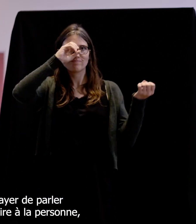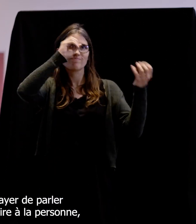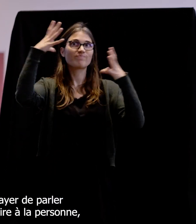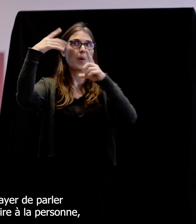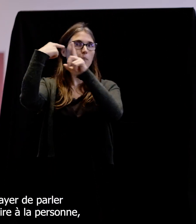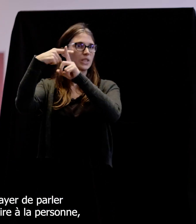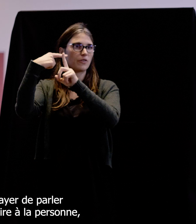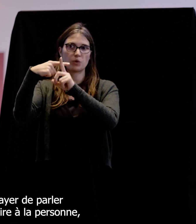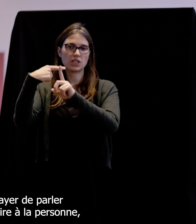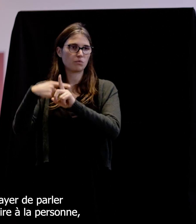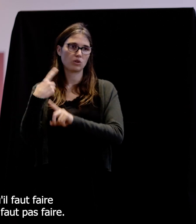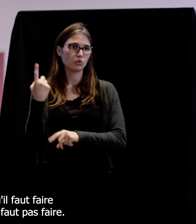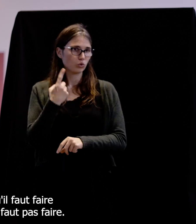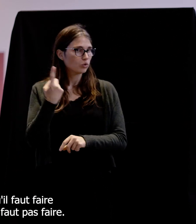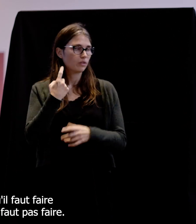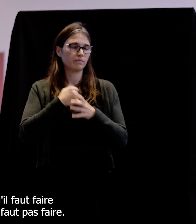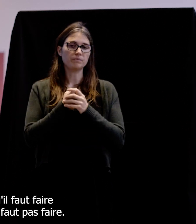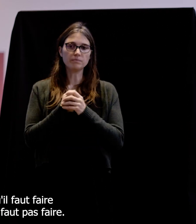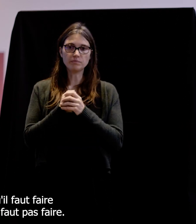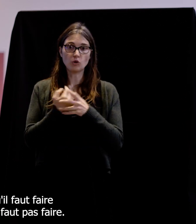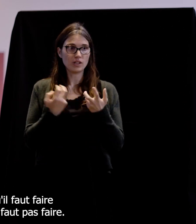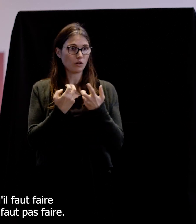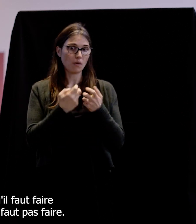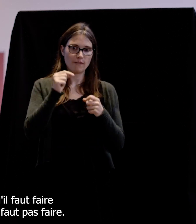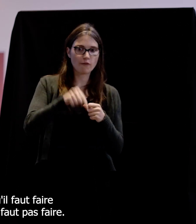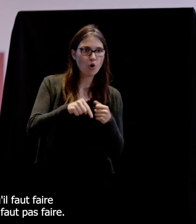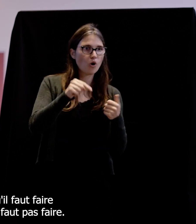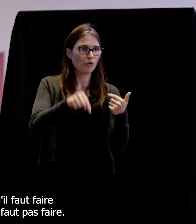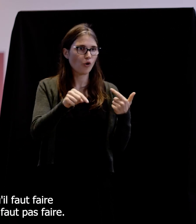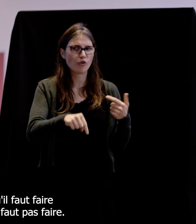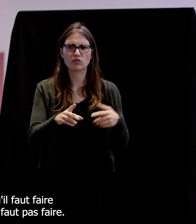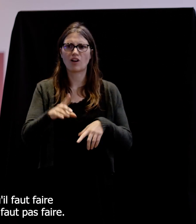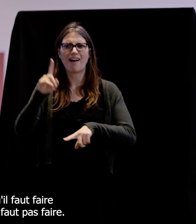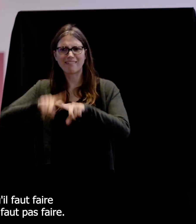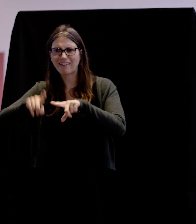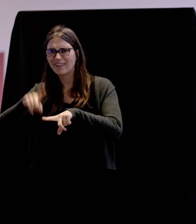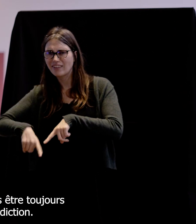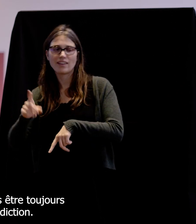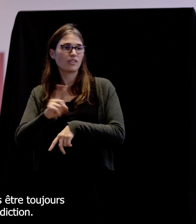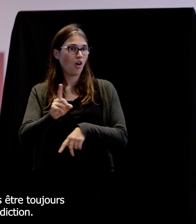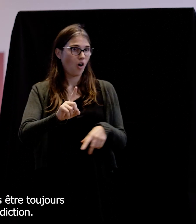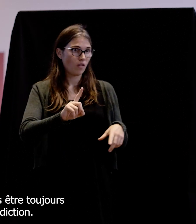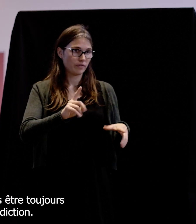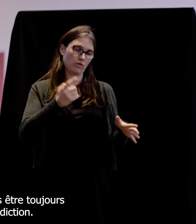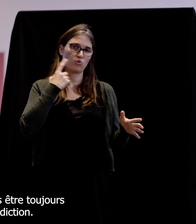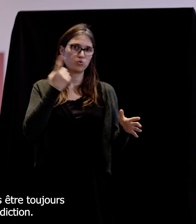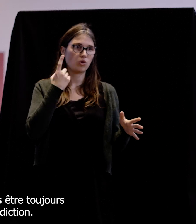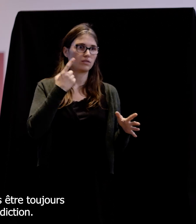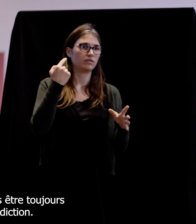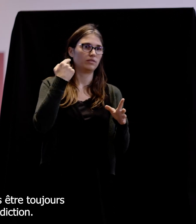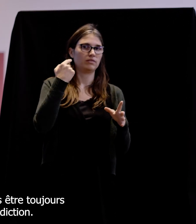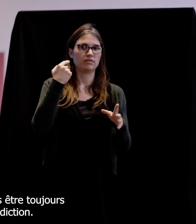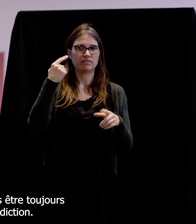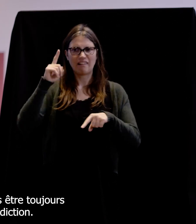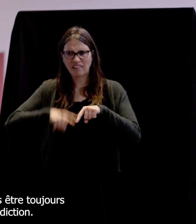positif, dire à la personne, à l'enfant, ce qu'il faut faire et non ce qu'il ne faut pas faire. Essayer de ne pas être toujours